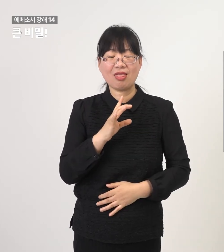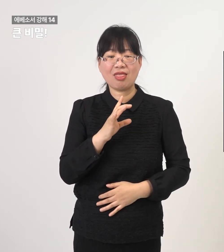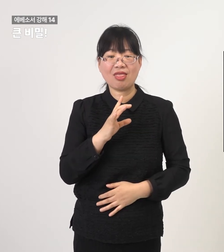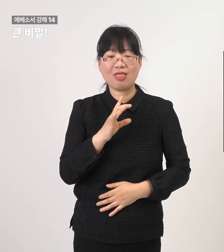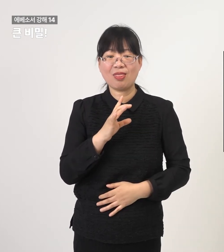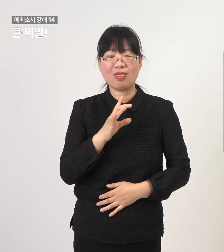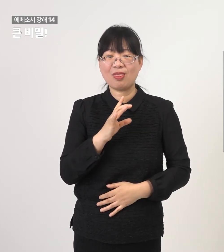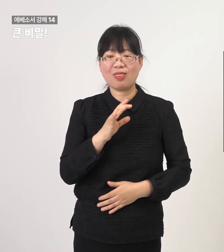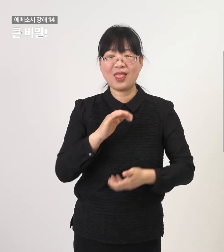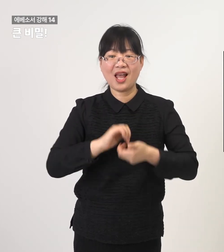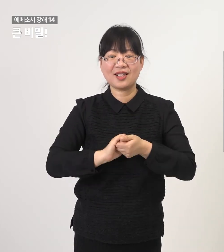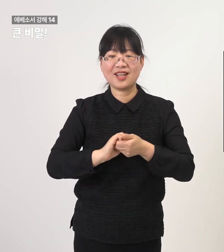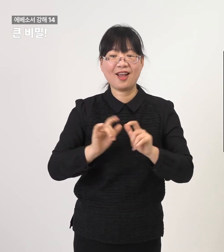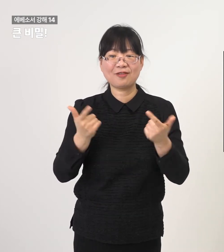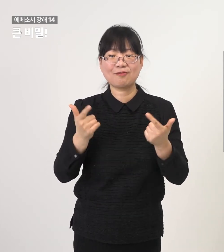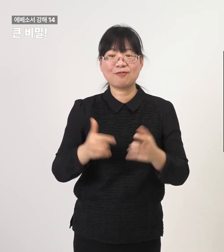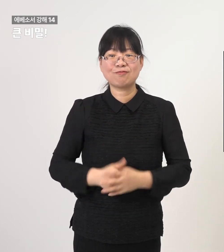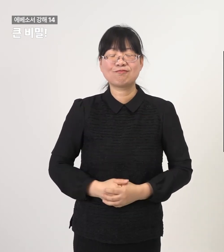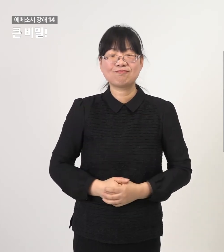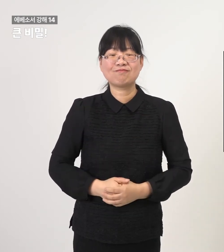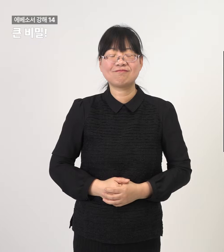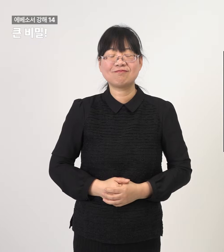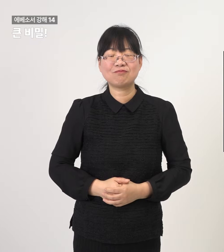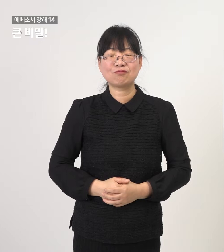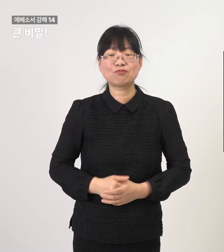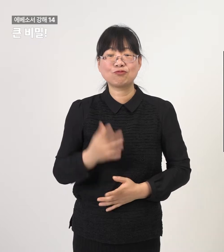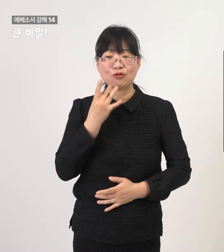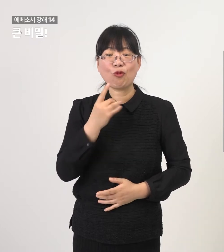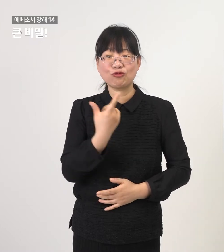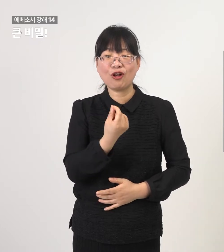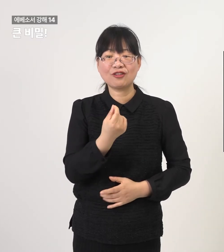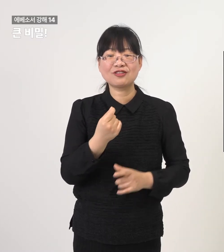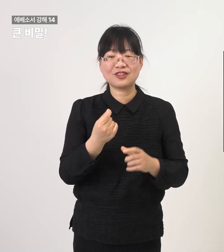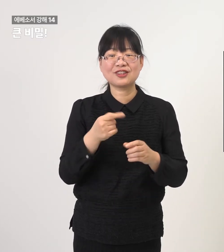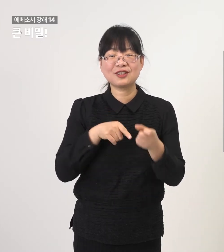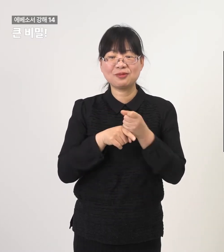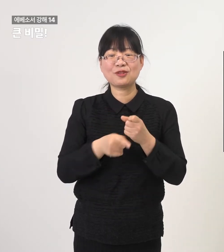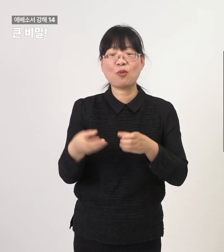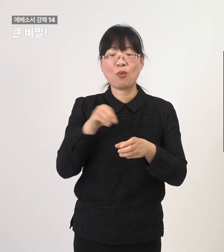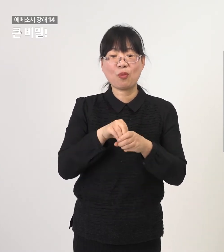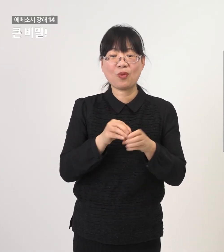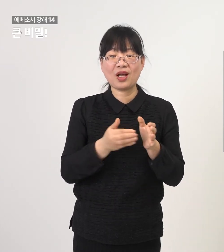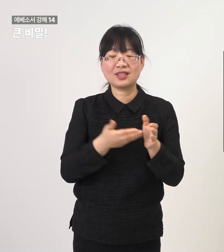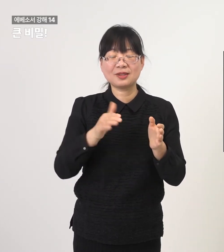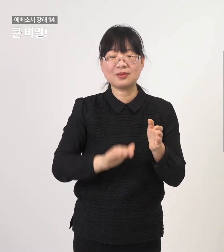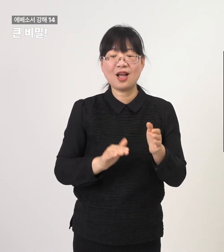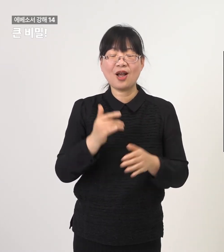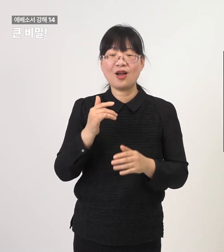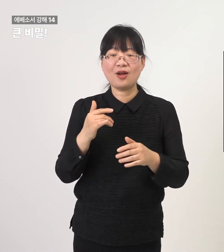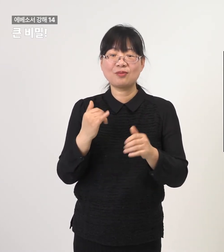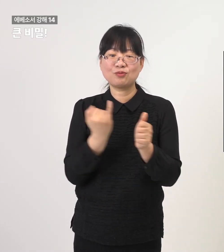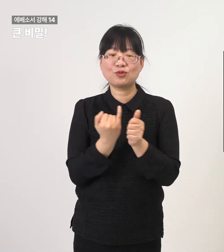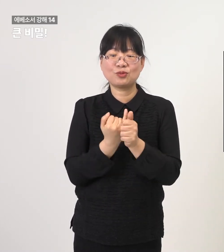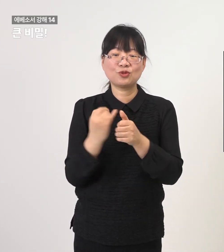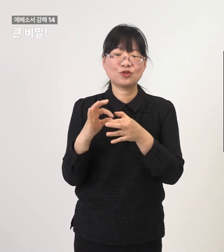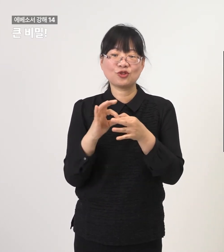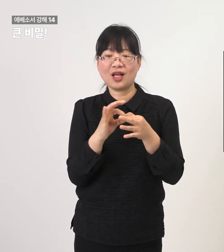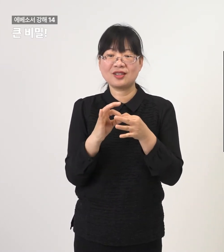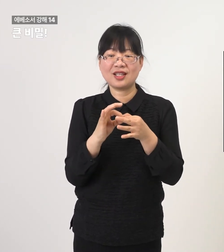의미가 있는 게 아니에요. 그런 부분적인 의미도 당연히 있겠지만 더 중요한 것은 부부관계를